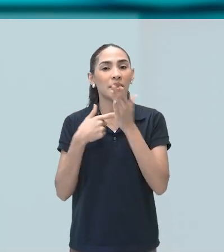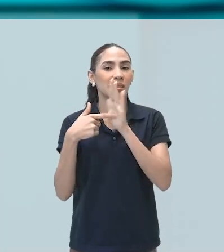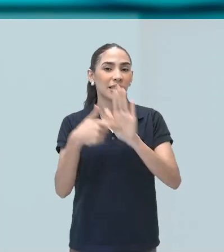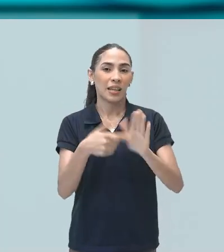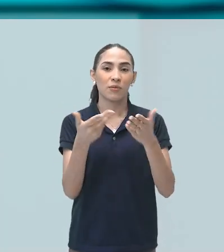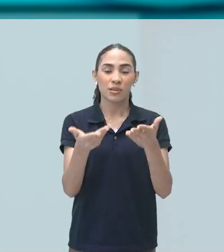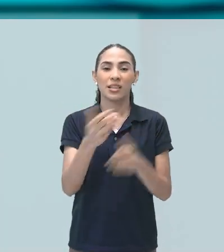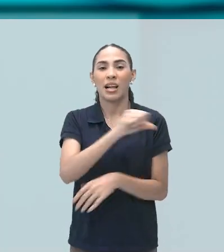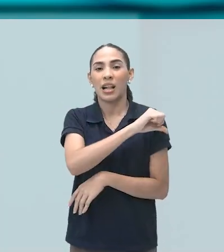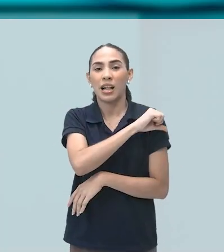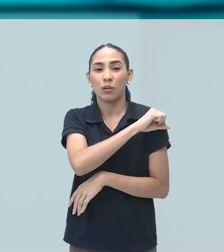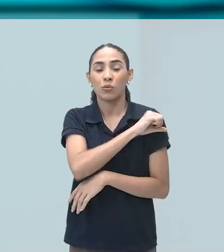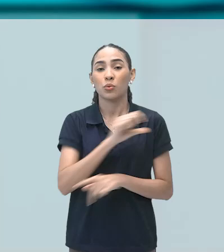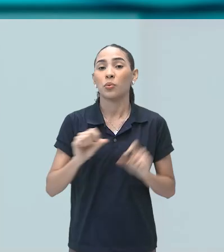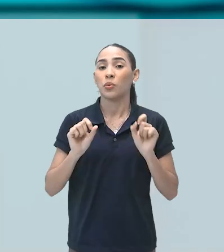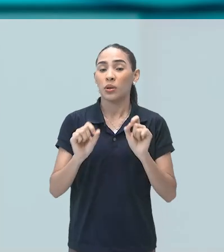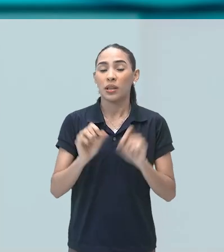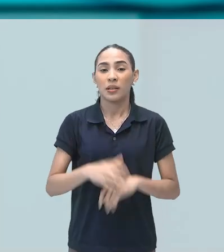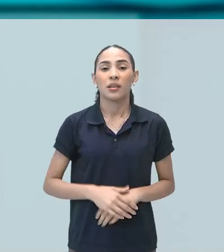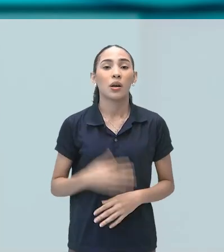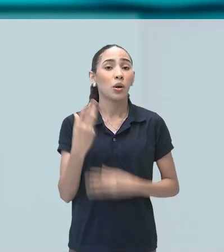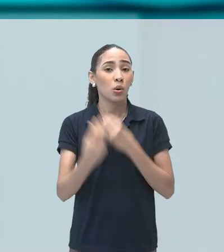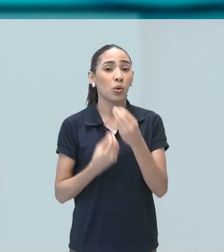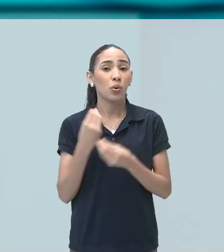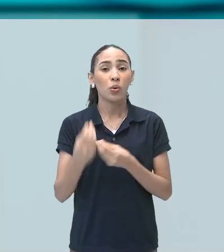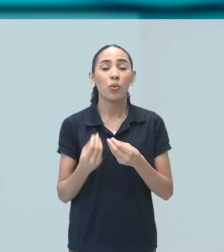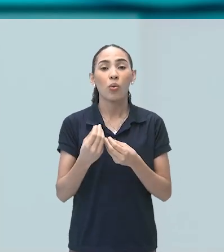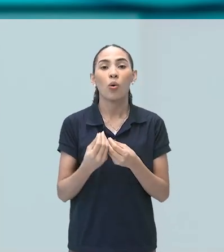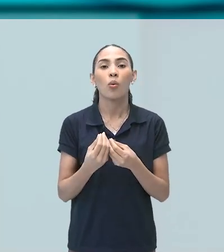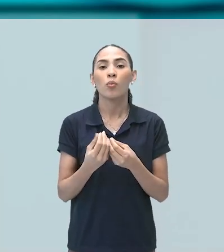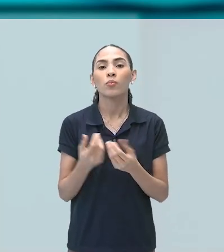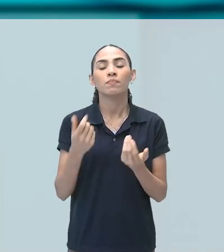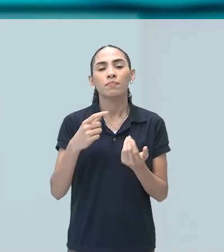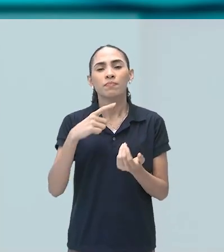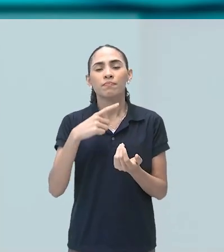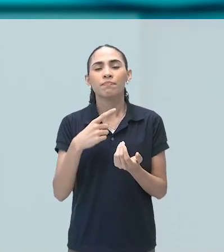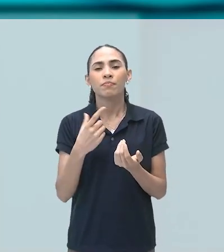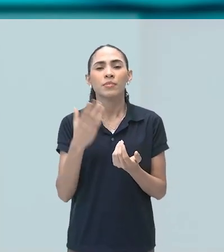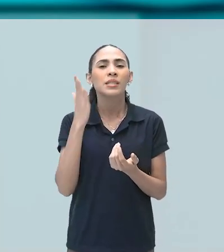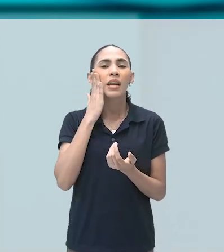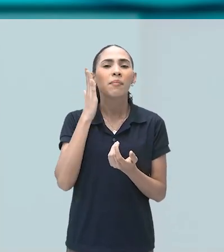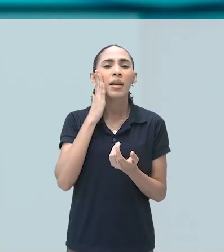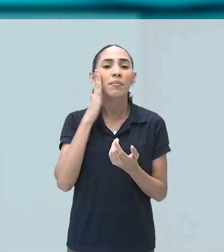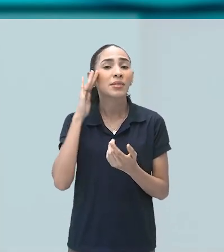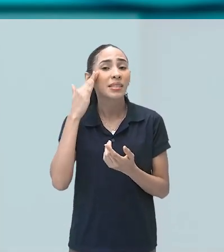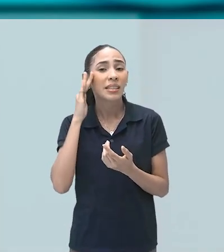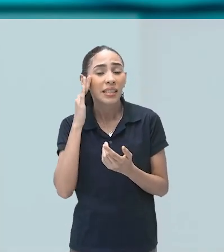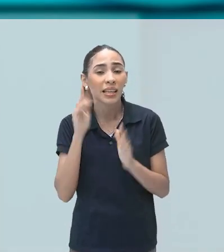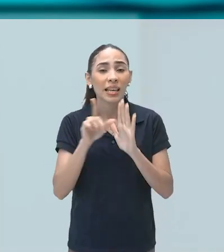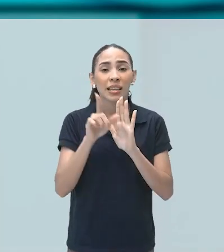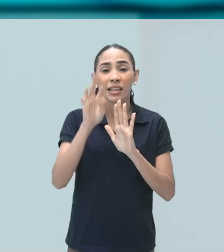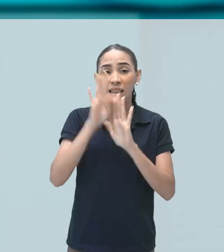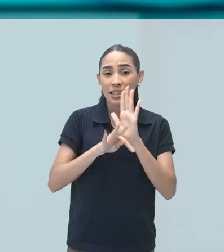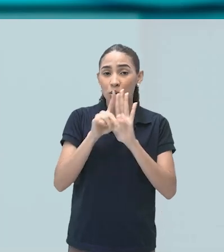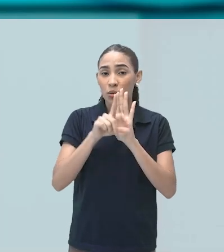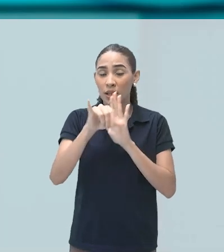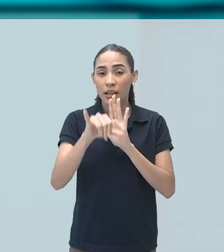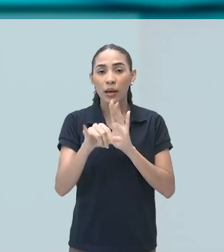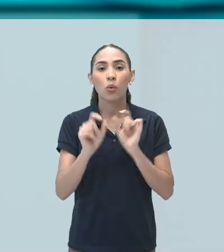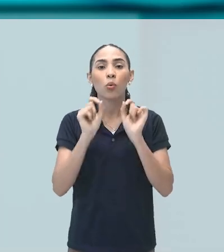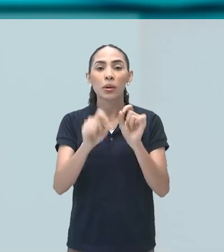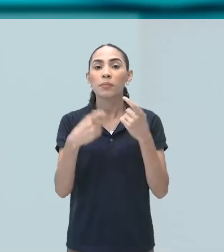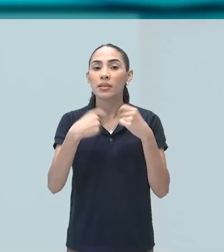começar a mostrar para vocês como é que nós extraímos informações de textos legais, o que nós